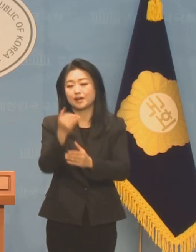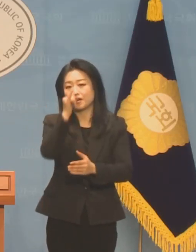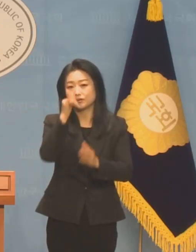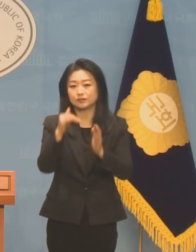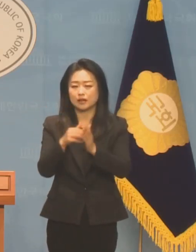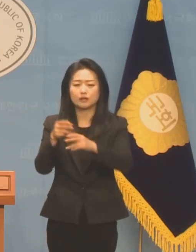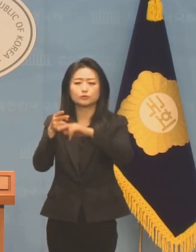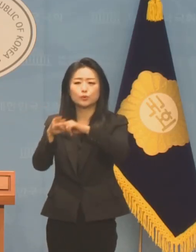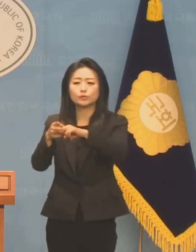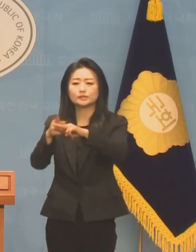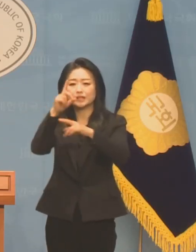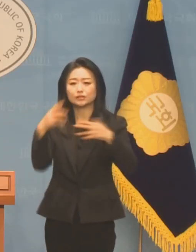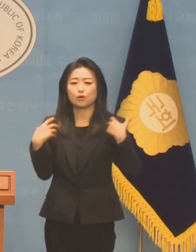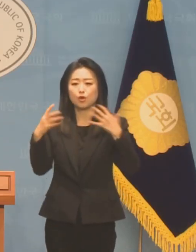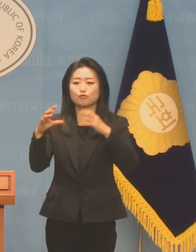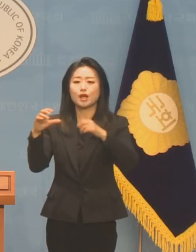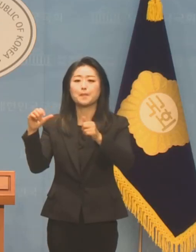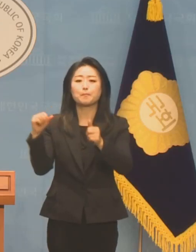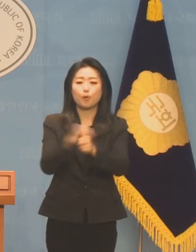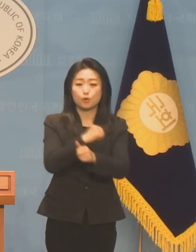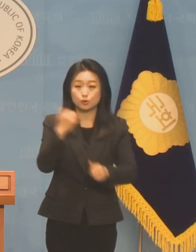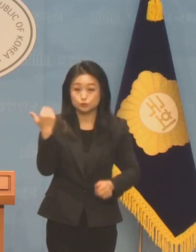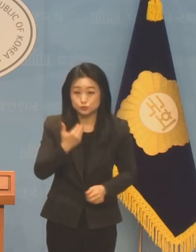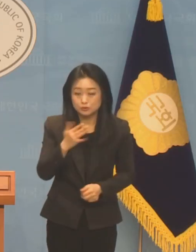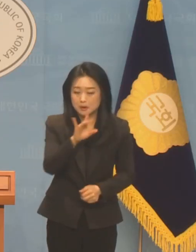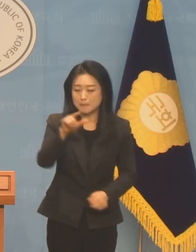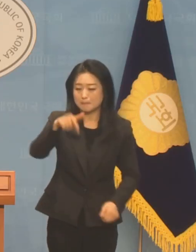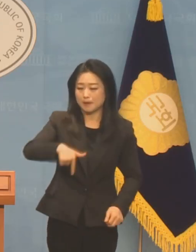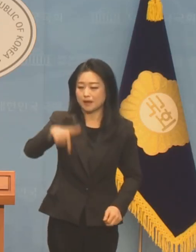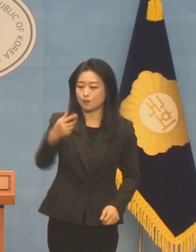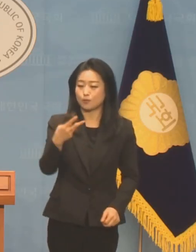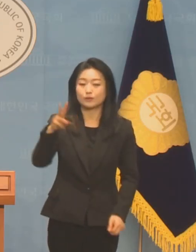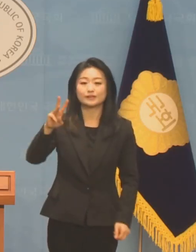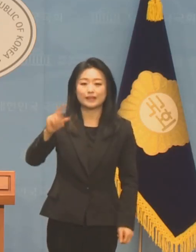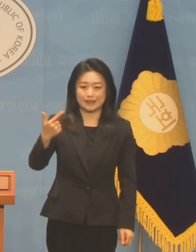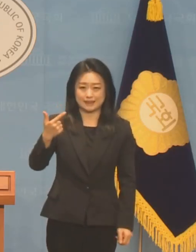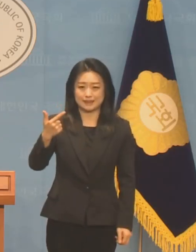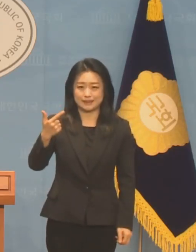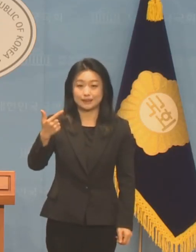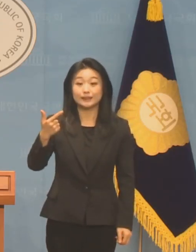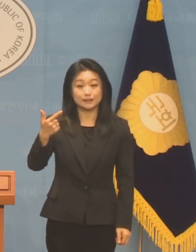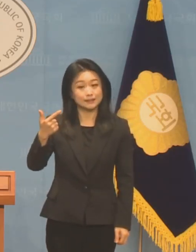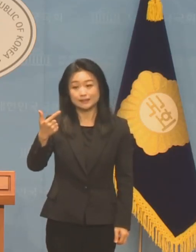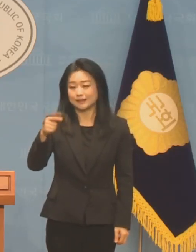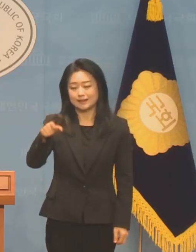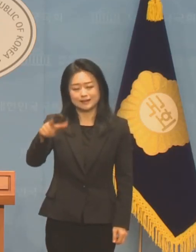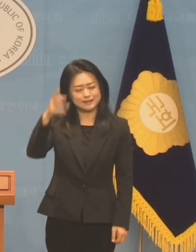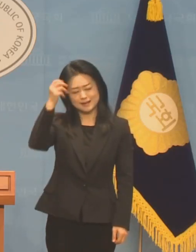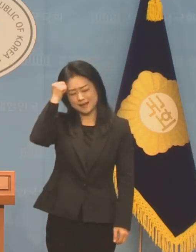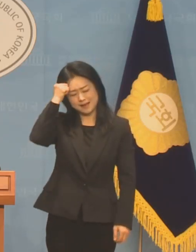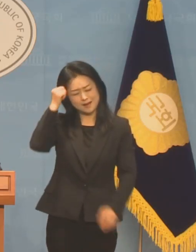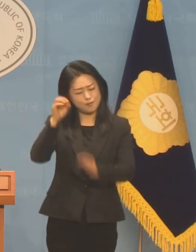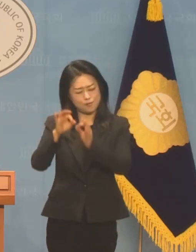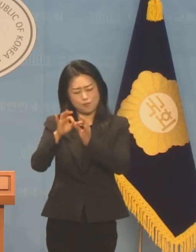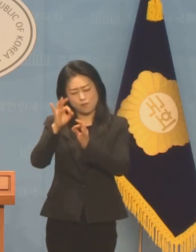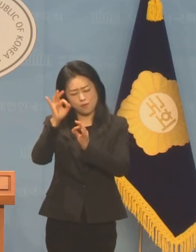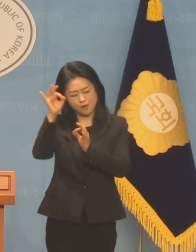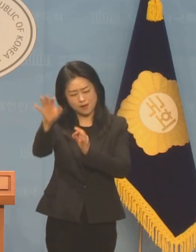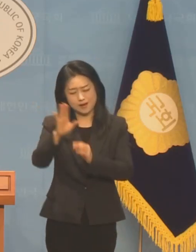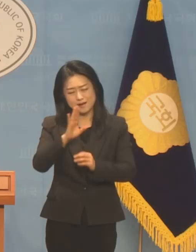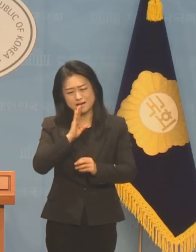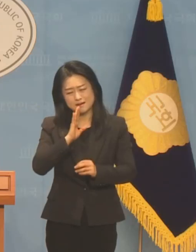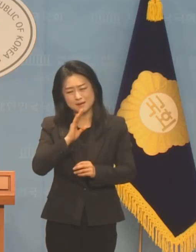독재 정권 국가폭력의 상징인 백골단은 대한민국 현대사에서 잊혀져서는 안 될 아픈